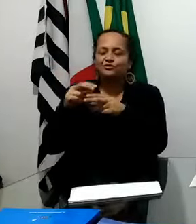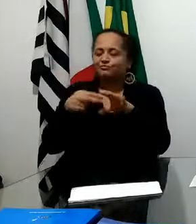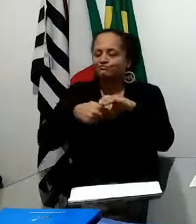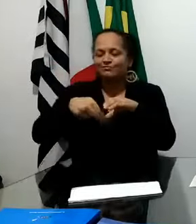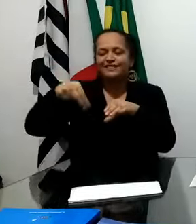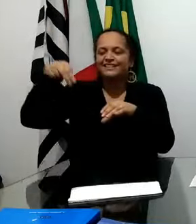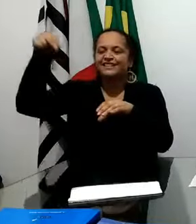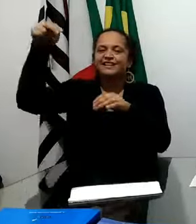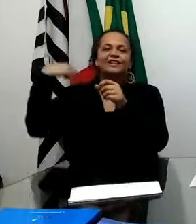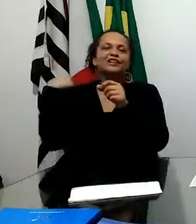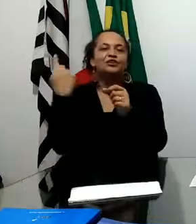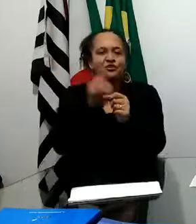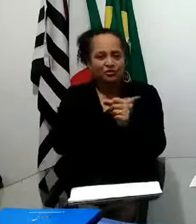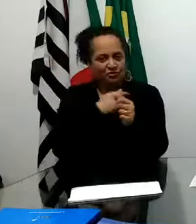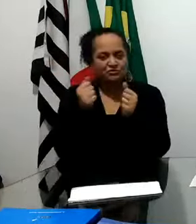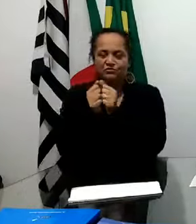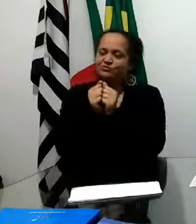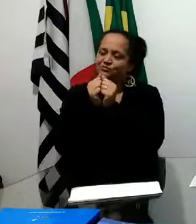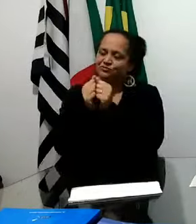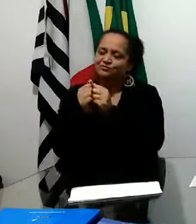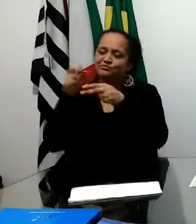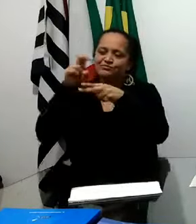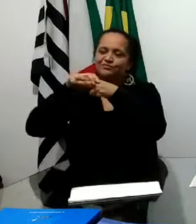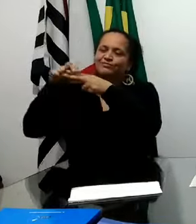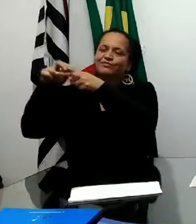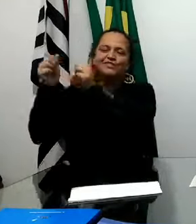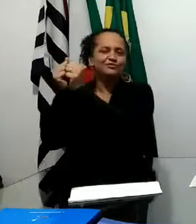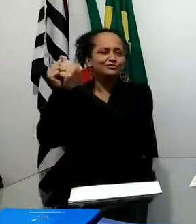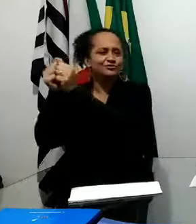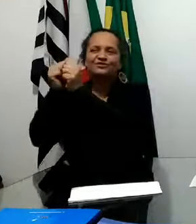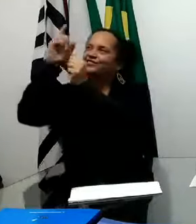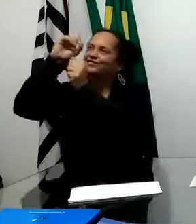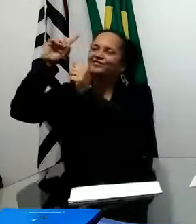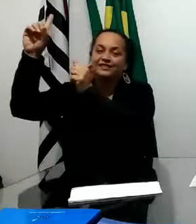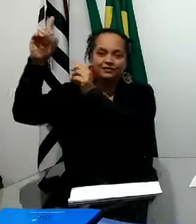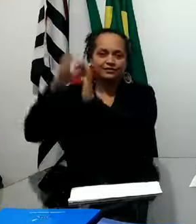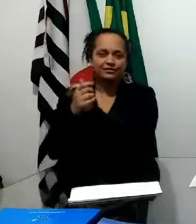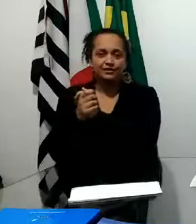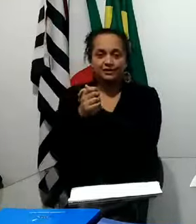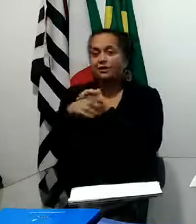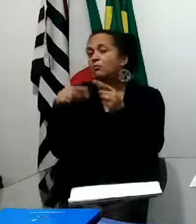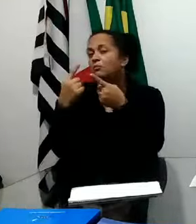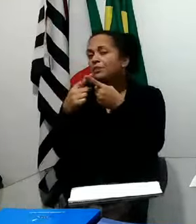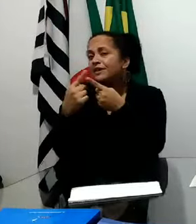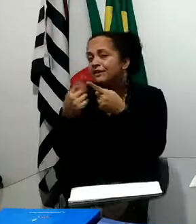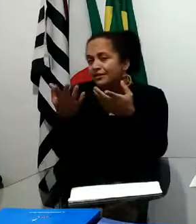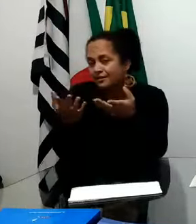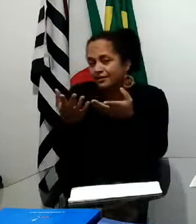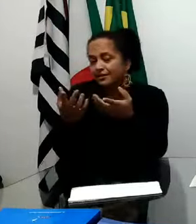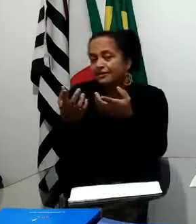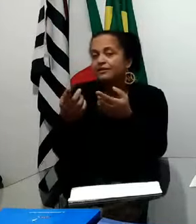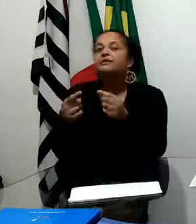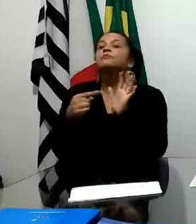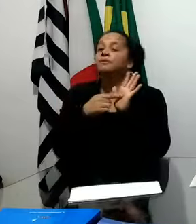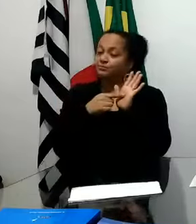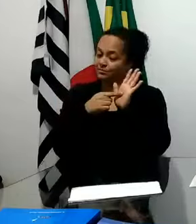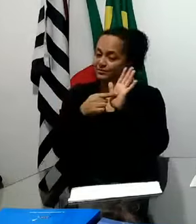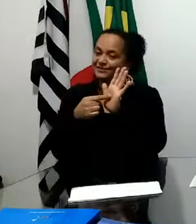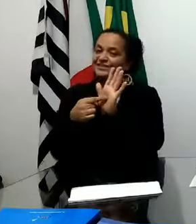lugares celestiais em Cristo Jesus. Para quê? Olha o versículo 7. Para